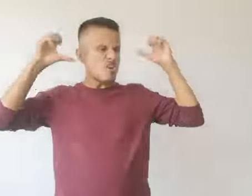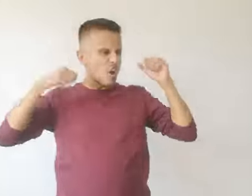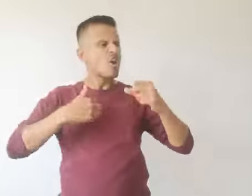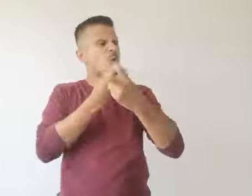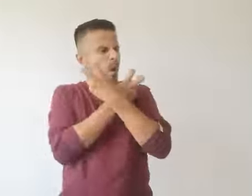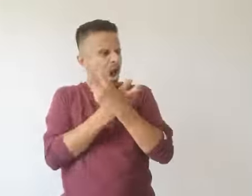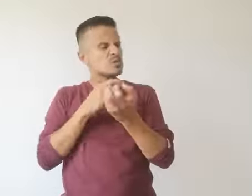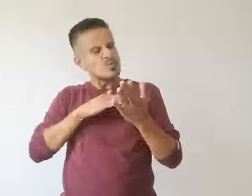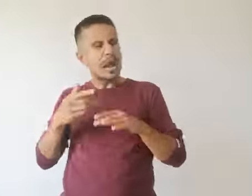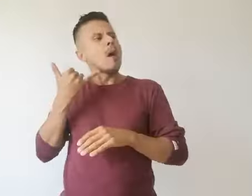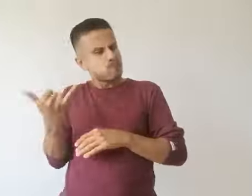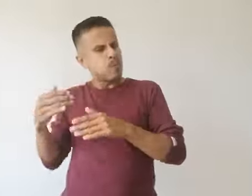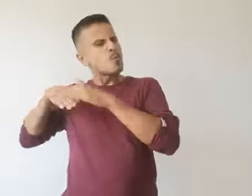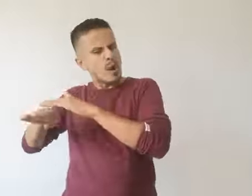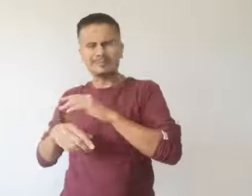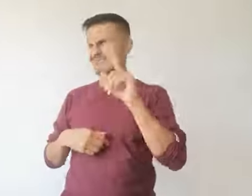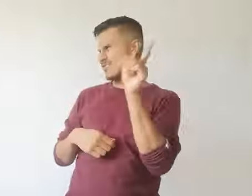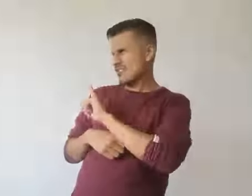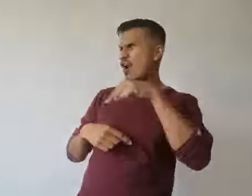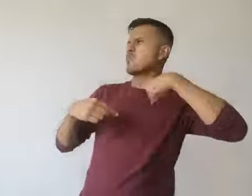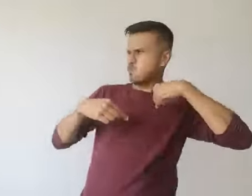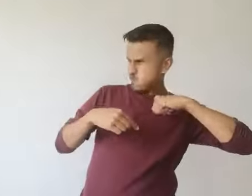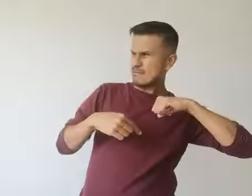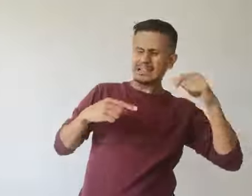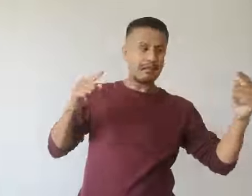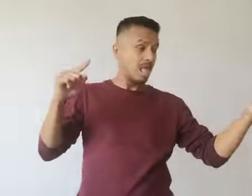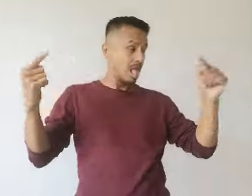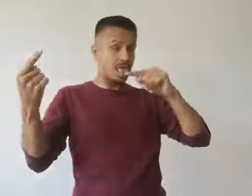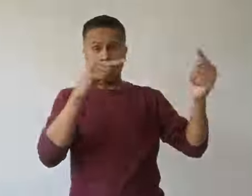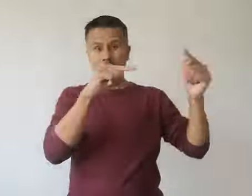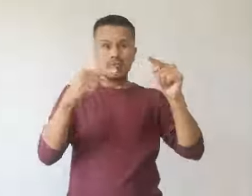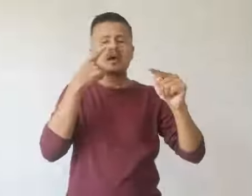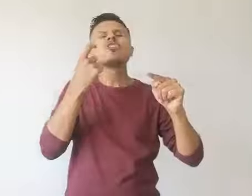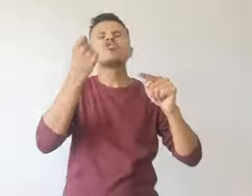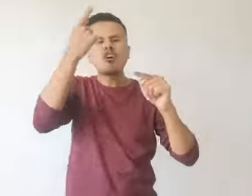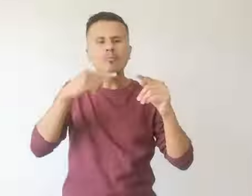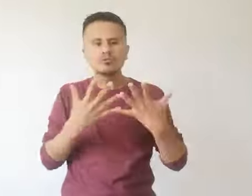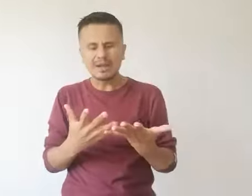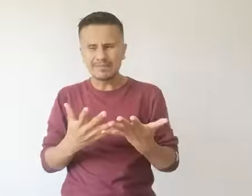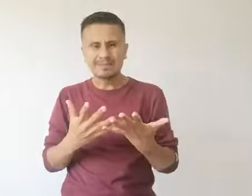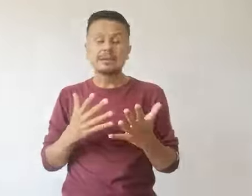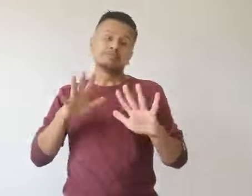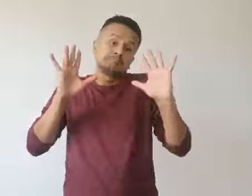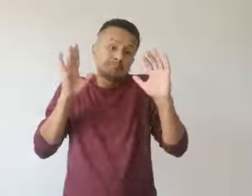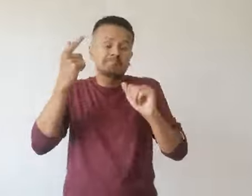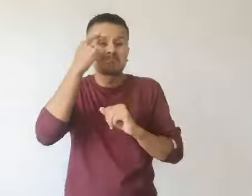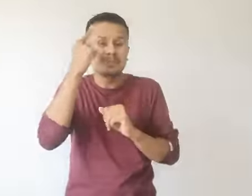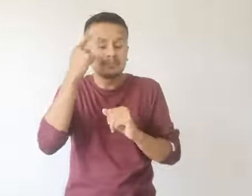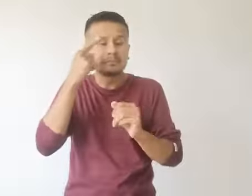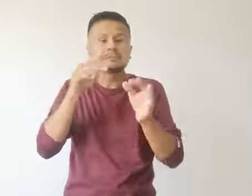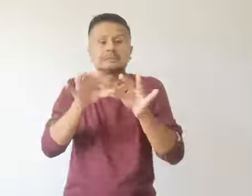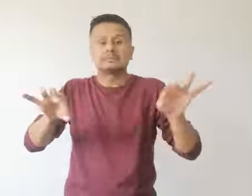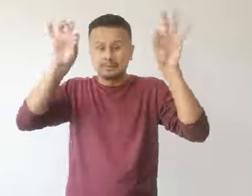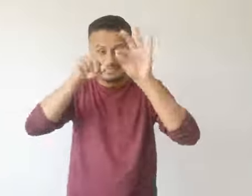ahora ninguno pudo demostrarlo. ¿Y qué es lo que se sabe? No falta una prueba final, pero aunque no termine de leer la nota completa,